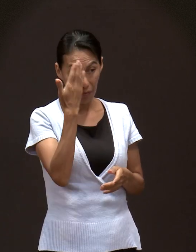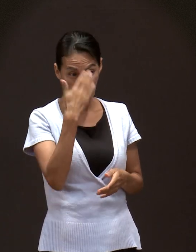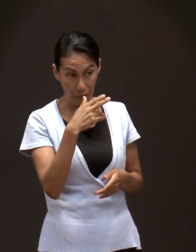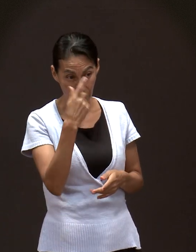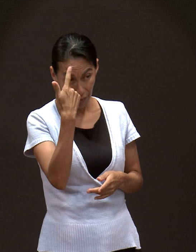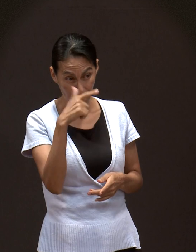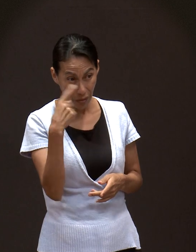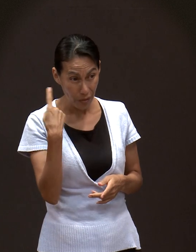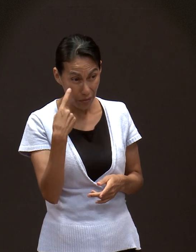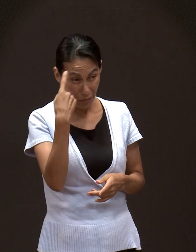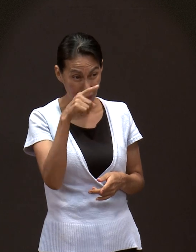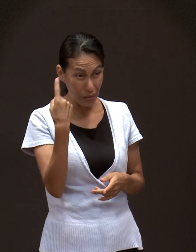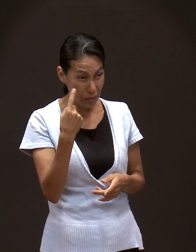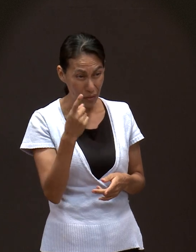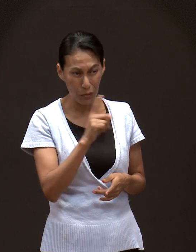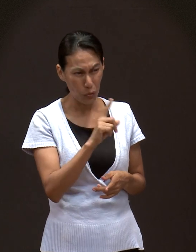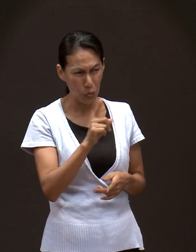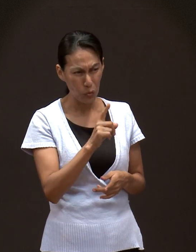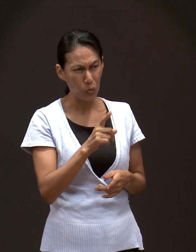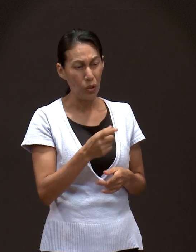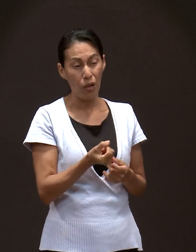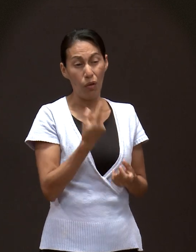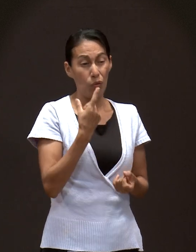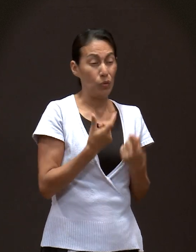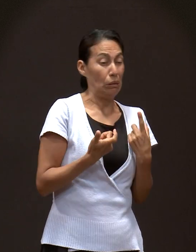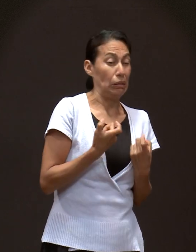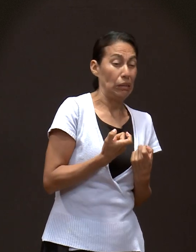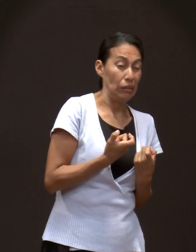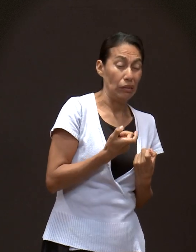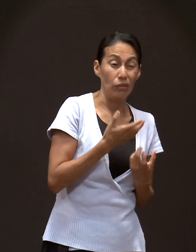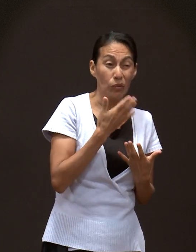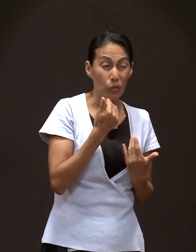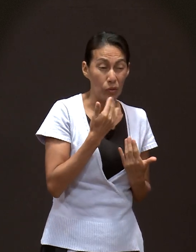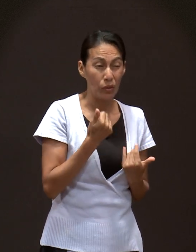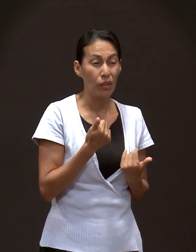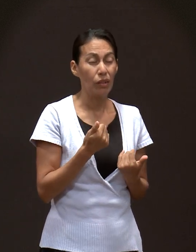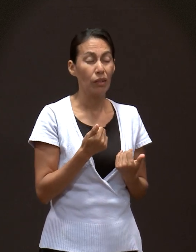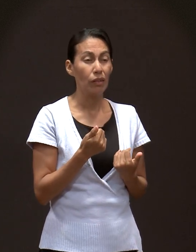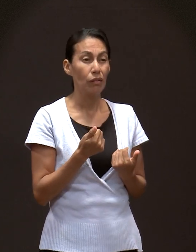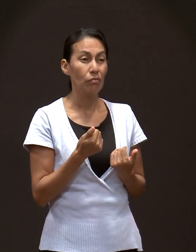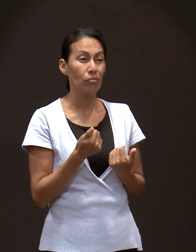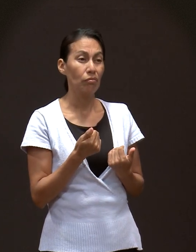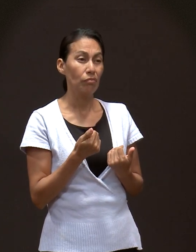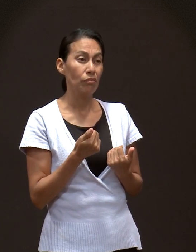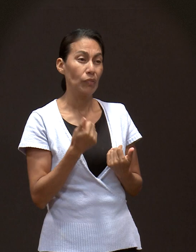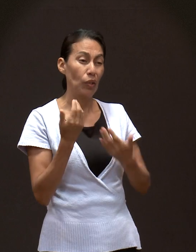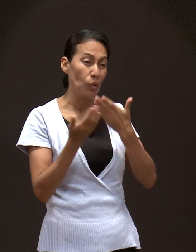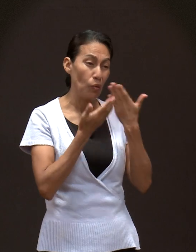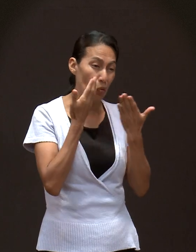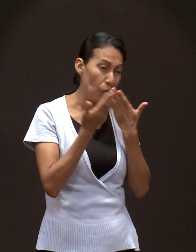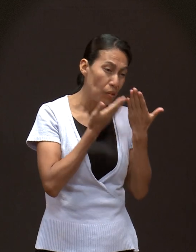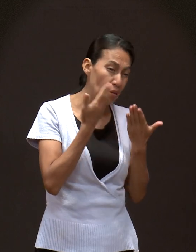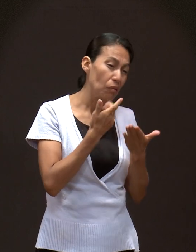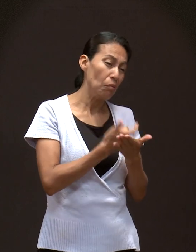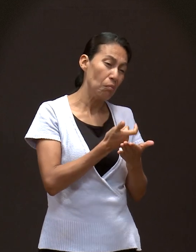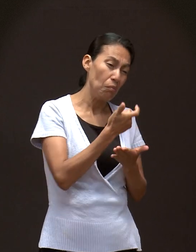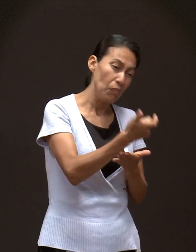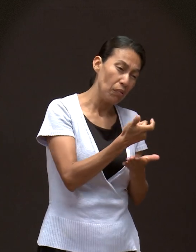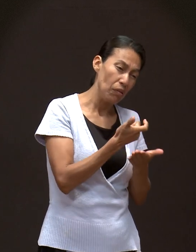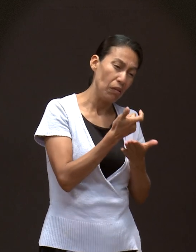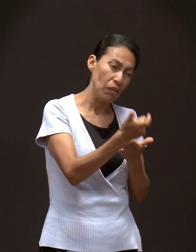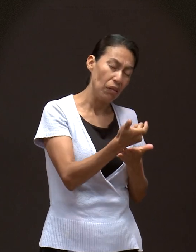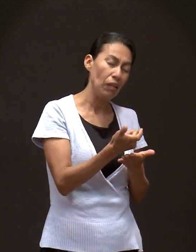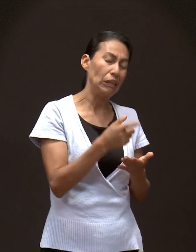dices, Gaby, que tú vienes acá y muchos no tenemos recursos para poder sustentar nuestros